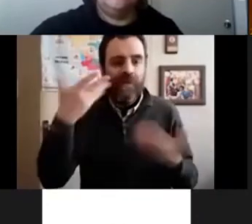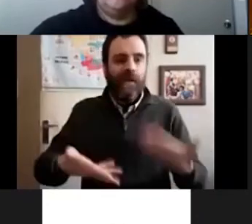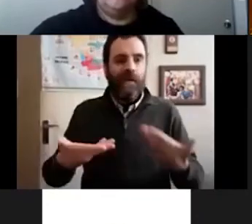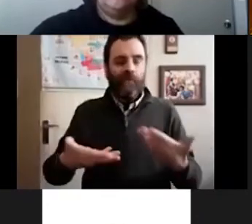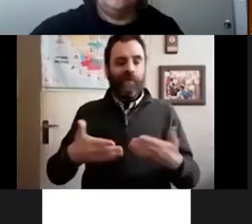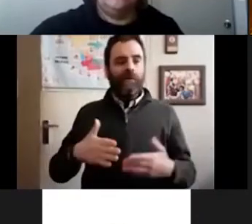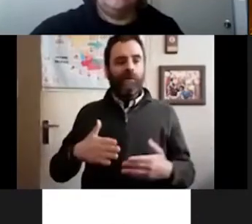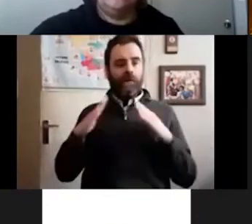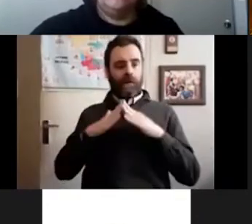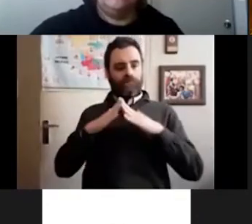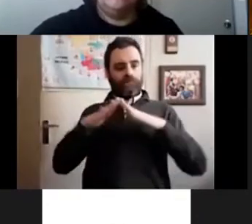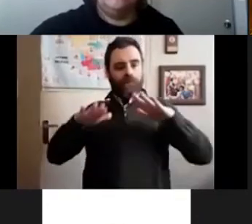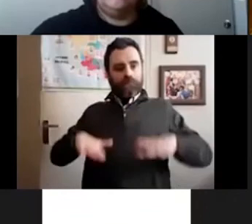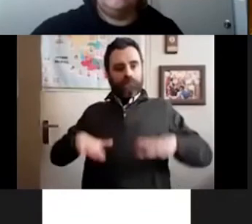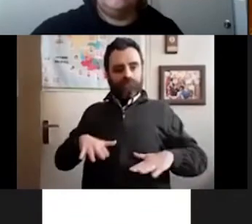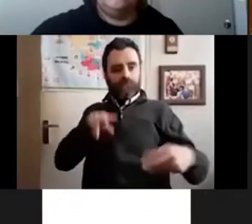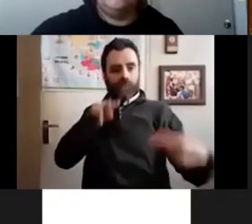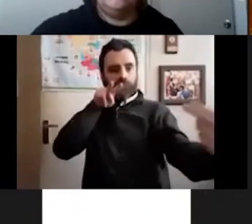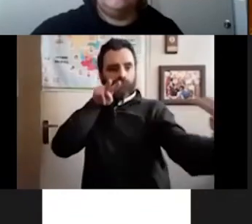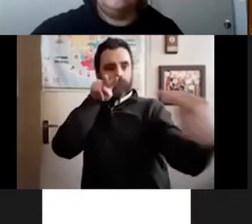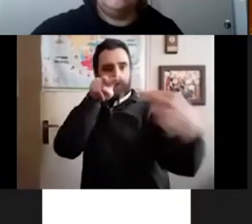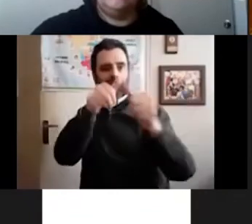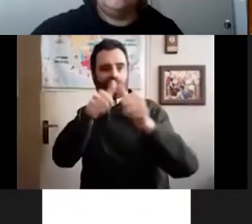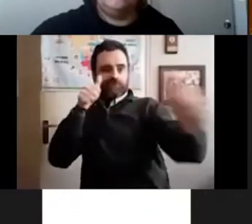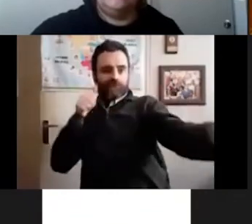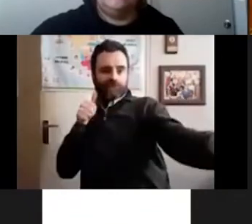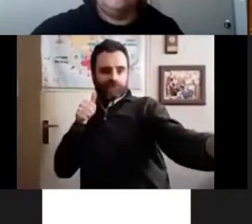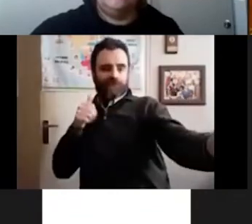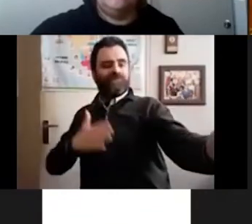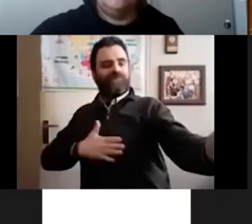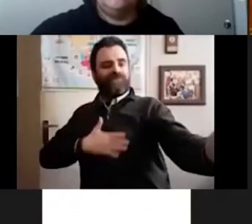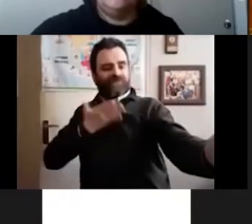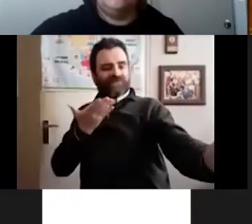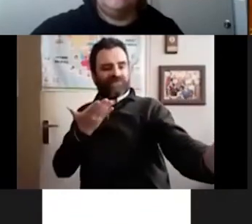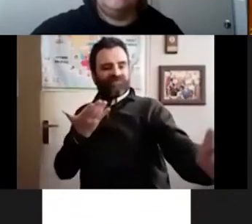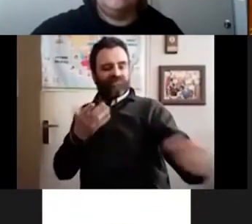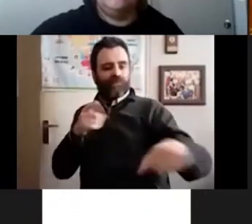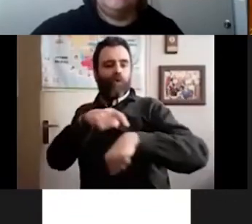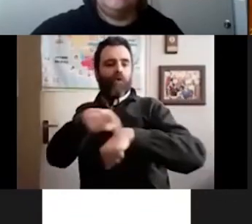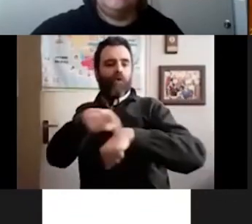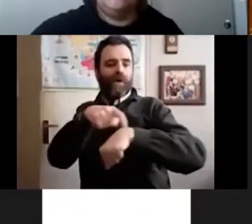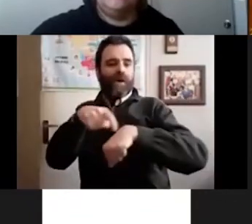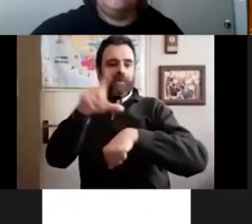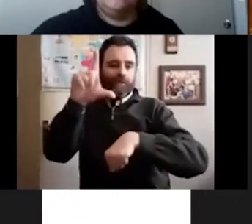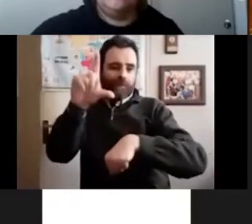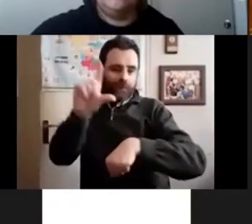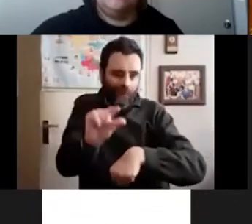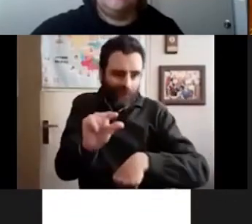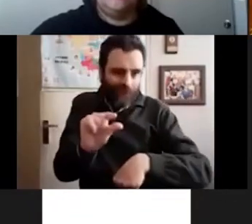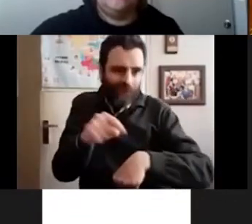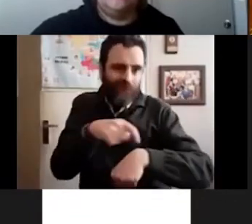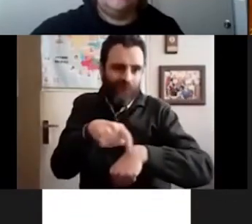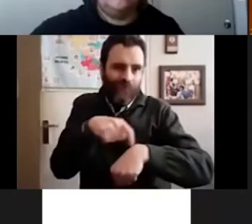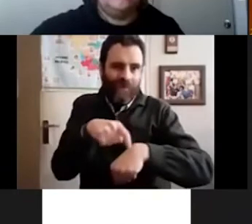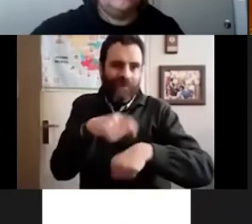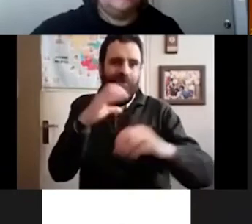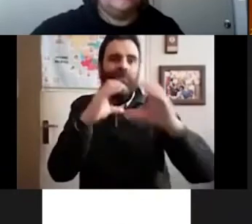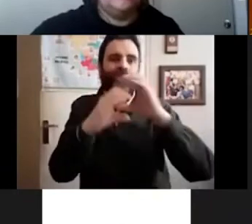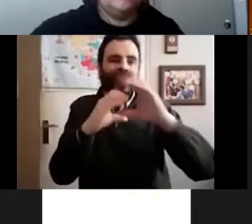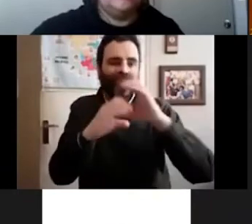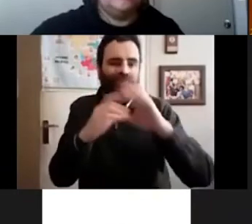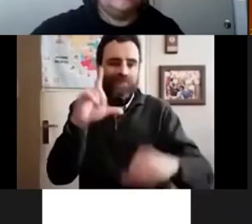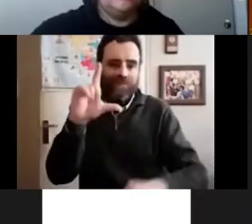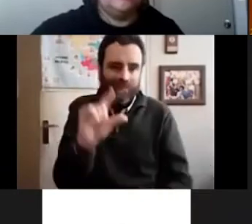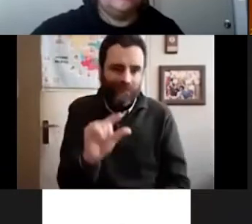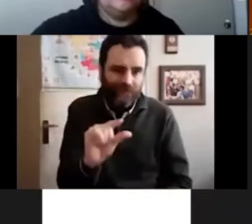me comunicaba, nos veíamos con las personas de forma presencial, humanamente nos veíamos, pero ahora nos vemos a distancia. Y se siente